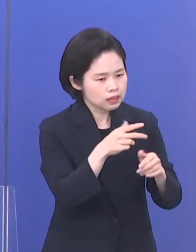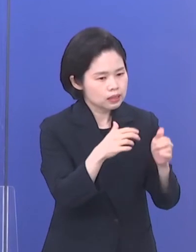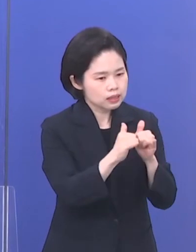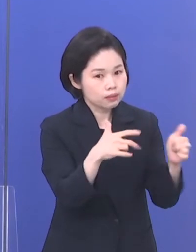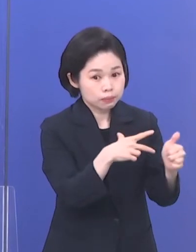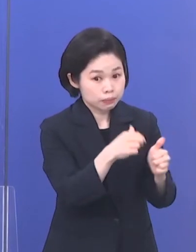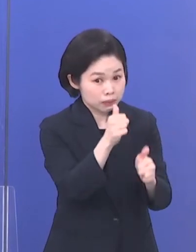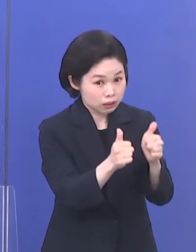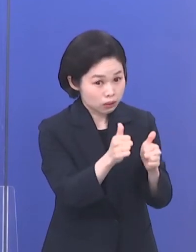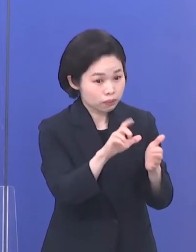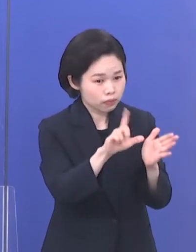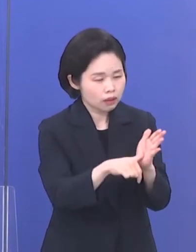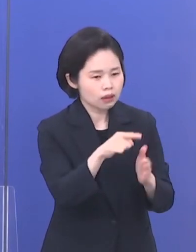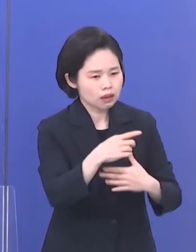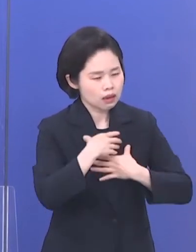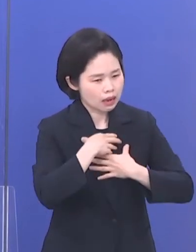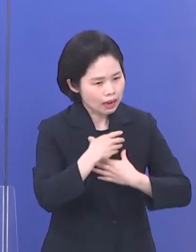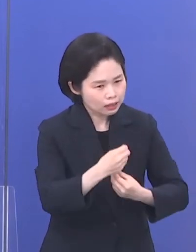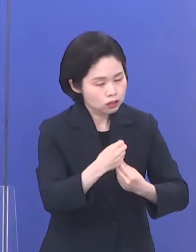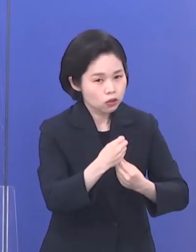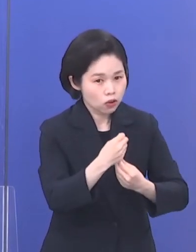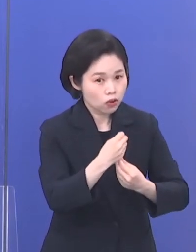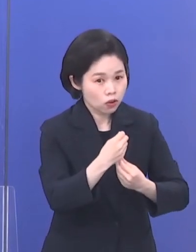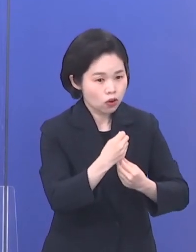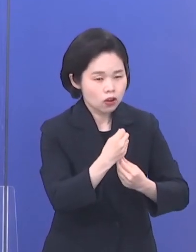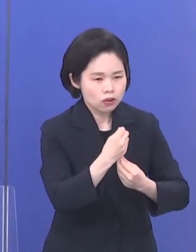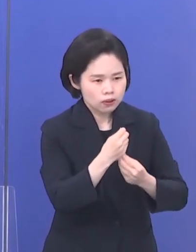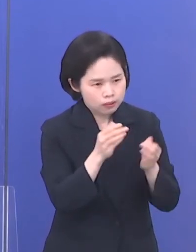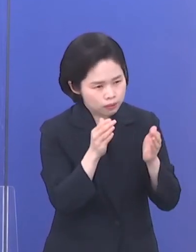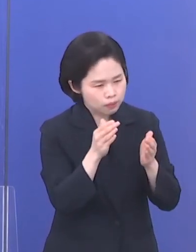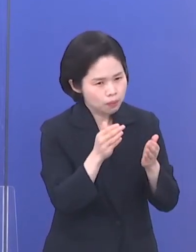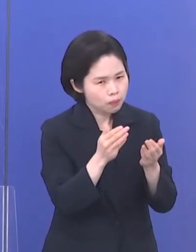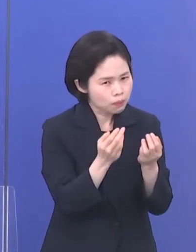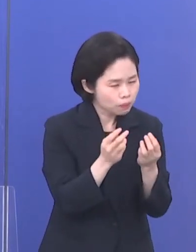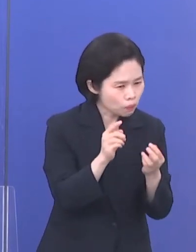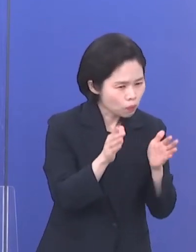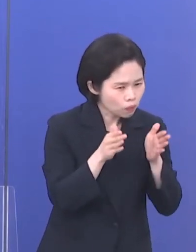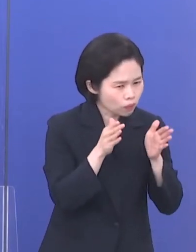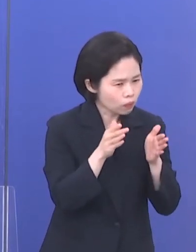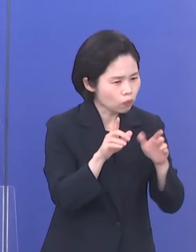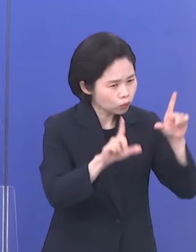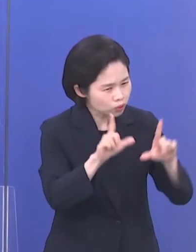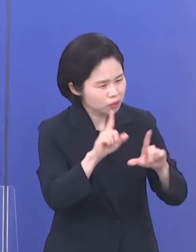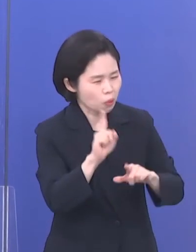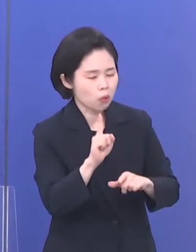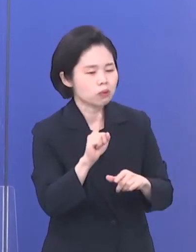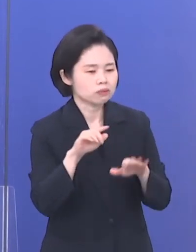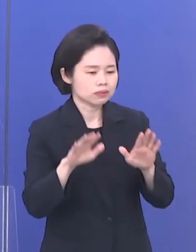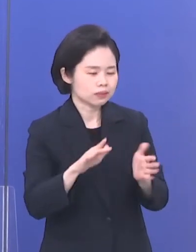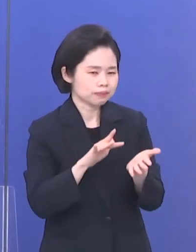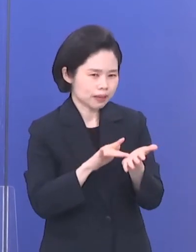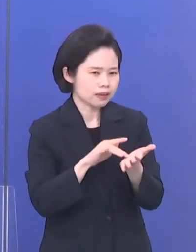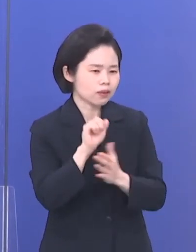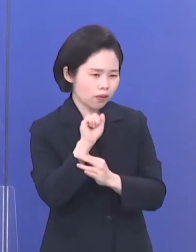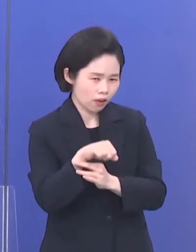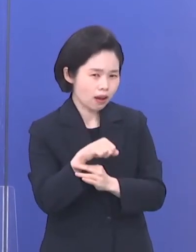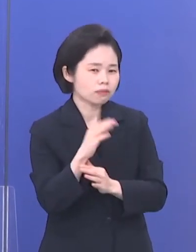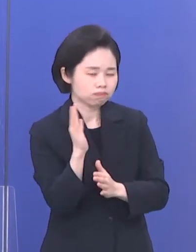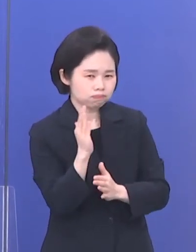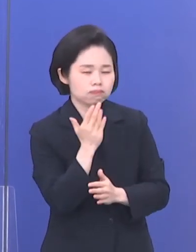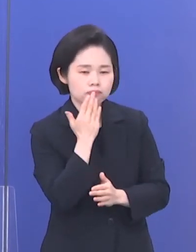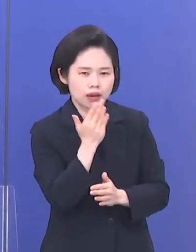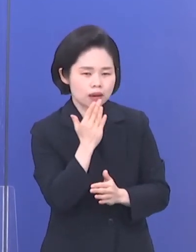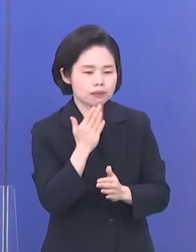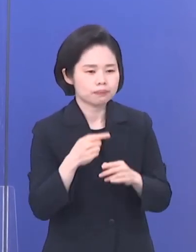임상시험에서 안전성 프로파일, 즉 안전성 경향성은 허용할 만한 수준으로 판단하였습니다.